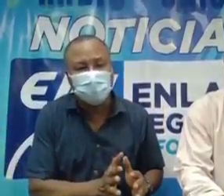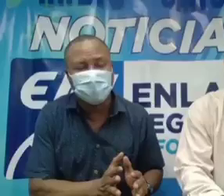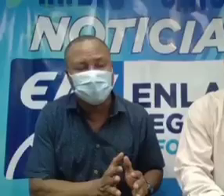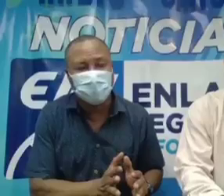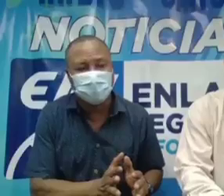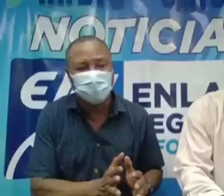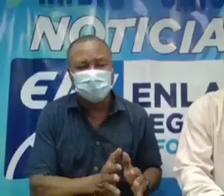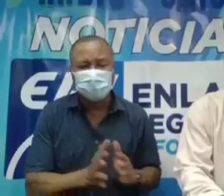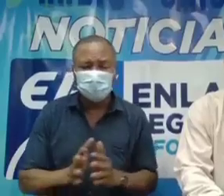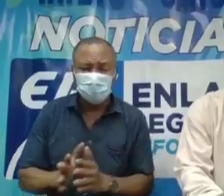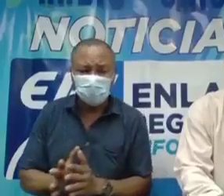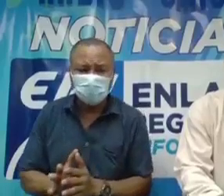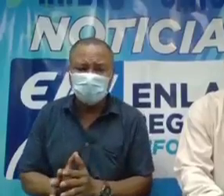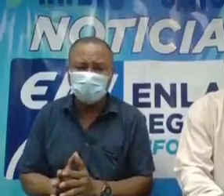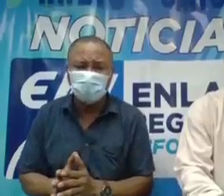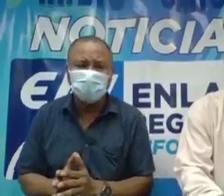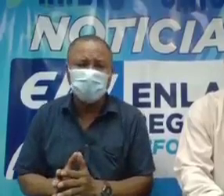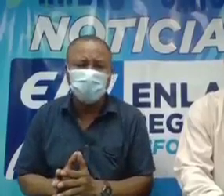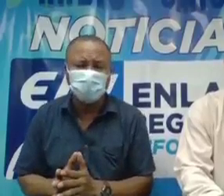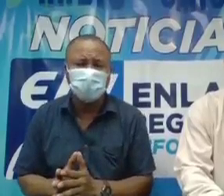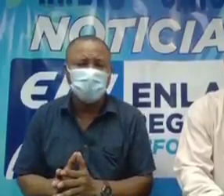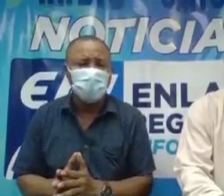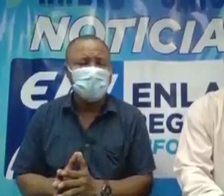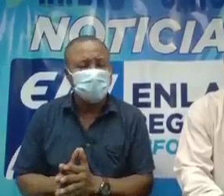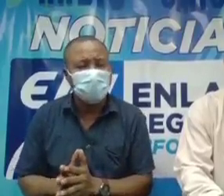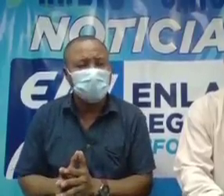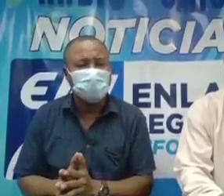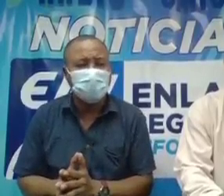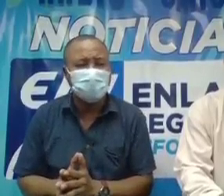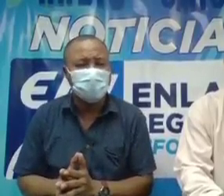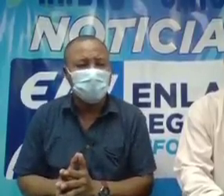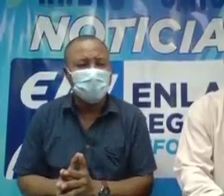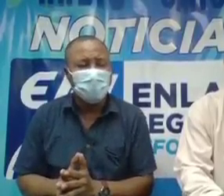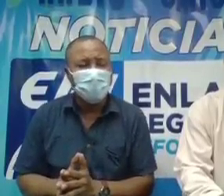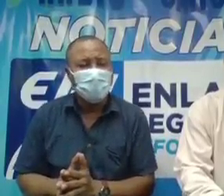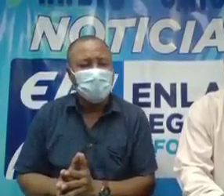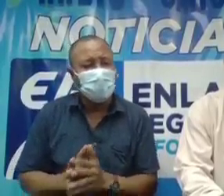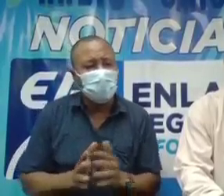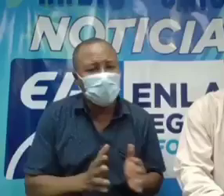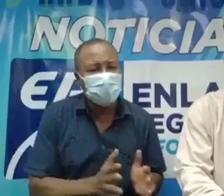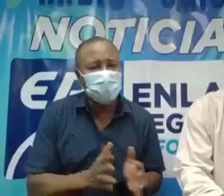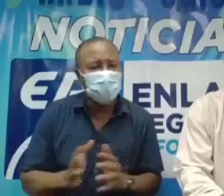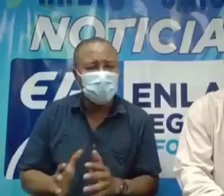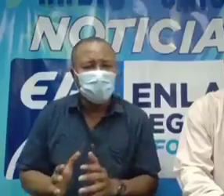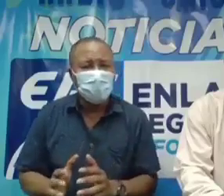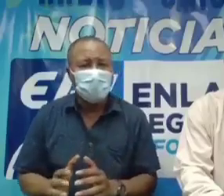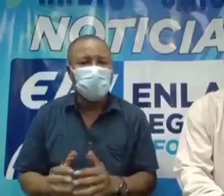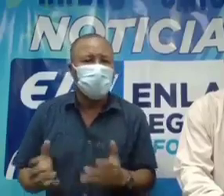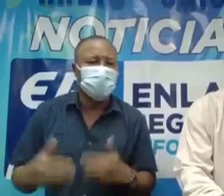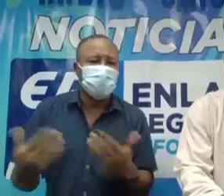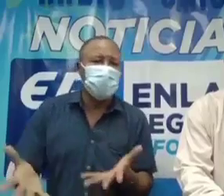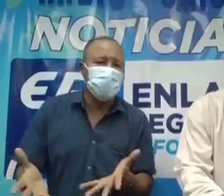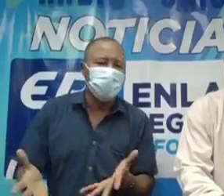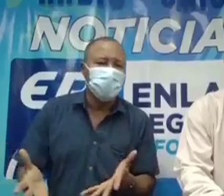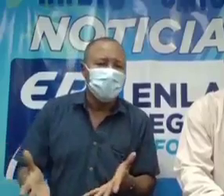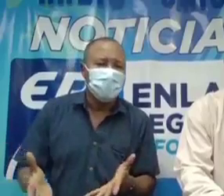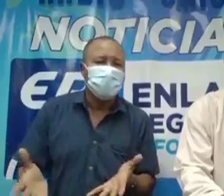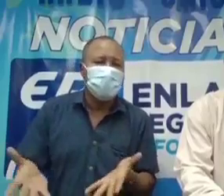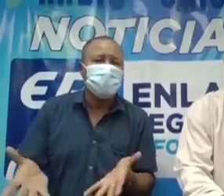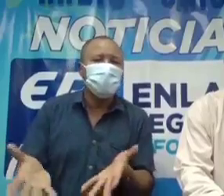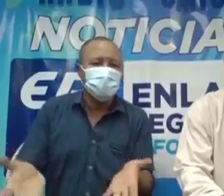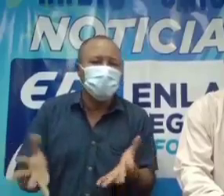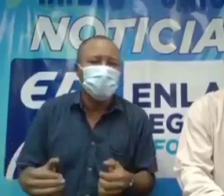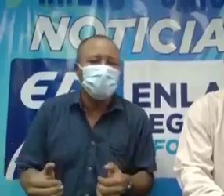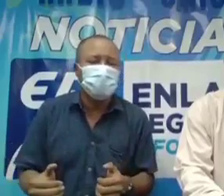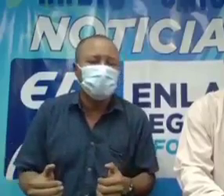artículo 57 y 58 del COTAD, allí a los concejales les